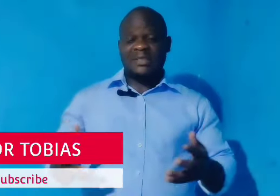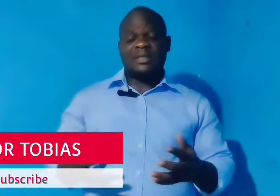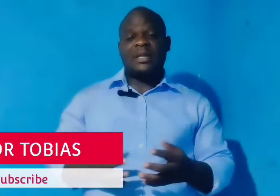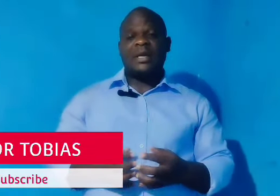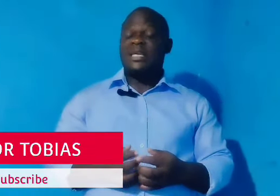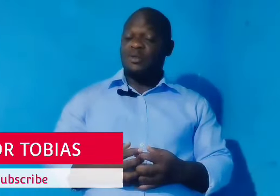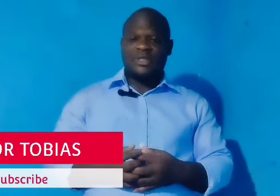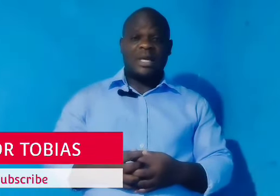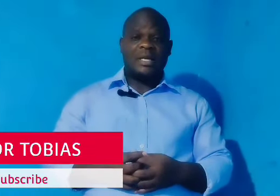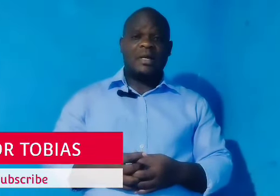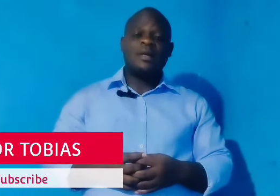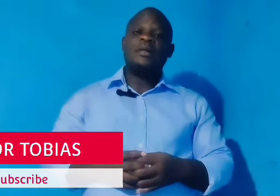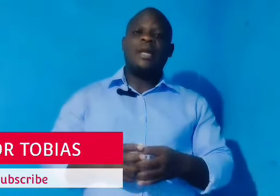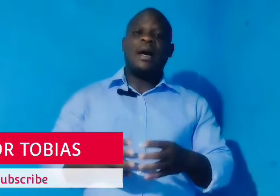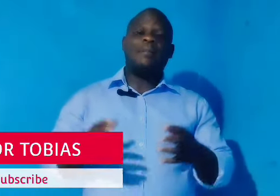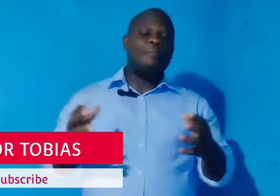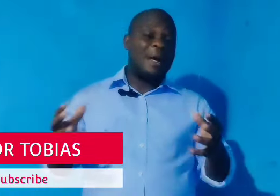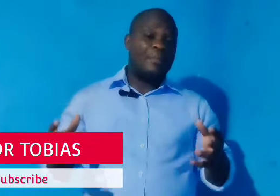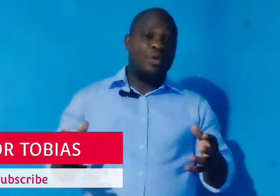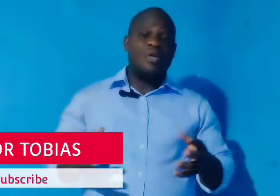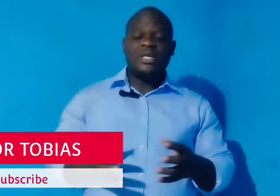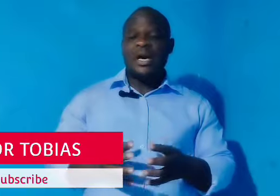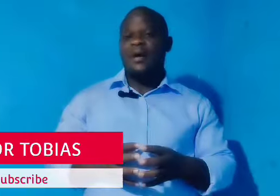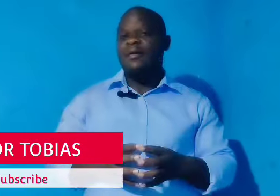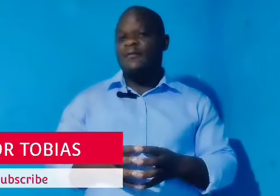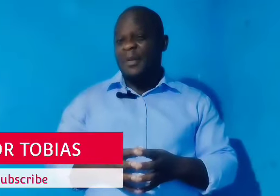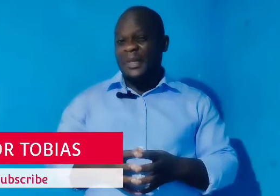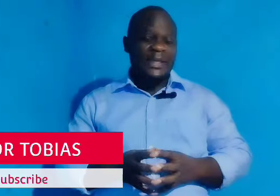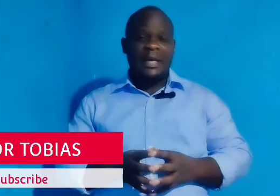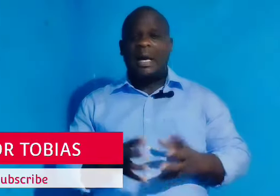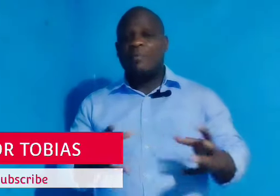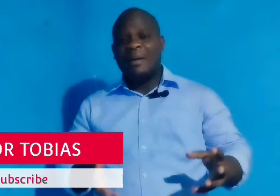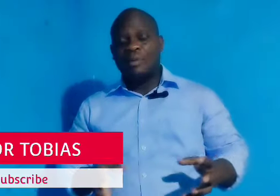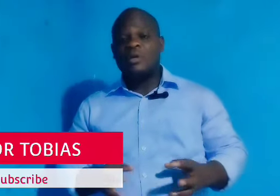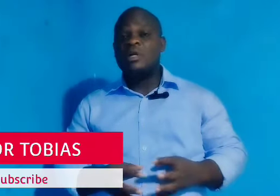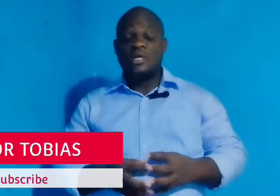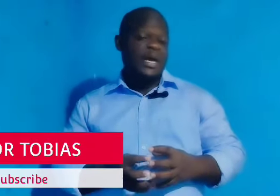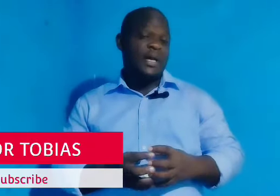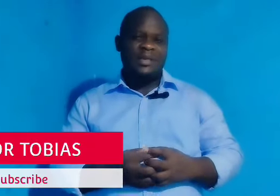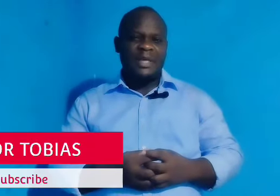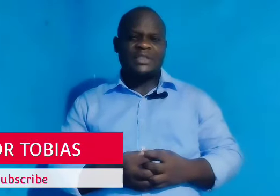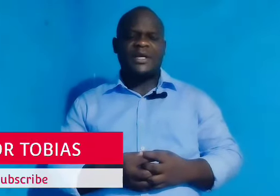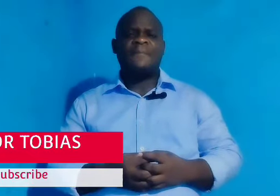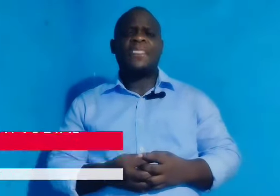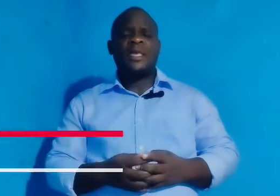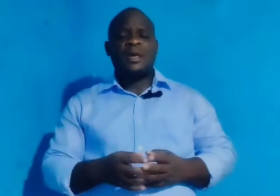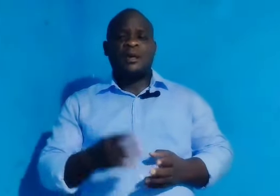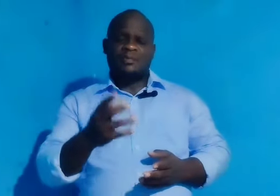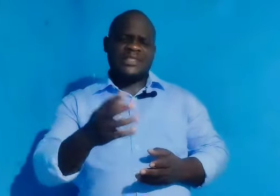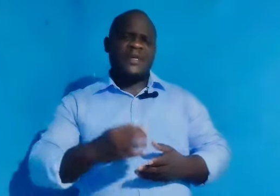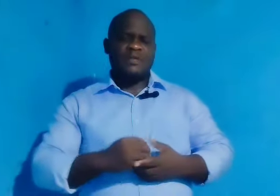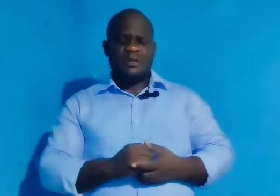machache sana ya nausiana na mambo ya familia au mambo ya kimaisha Mtazamaji